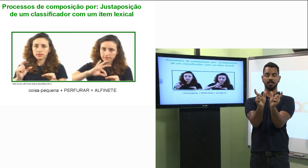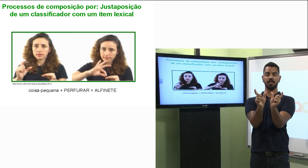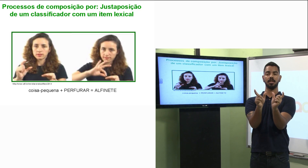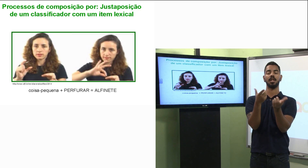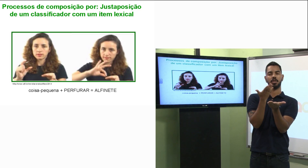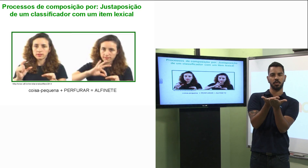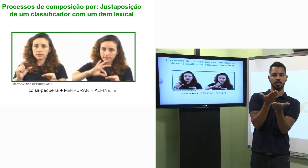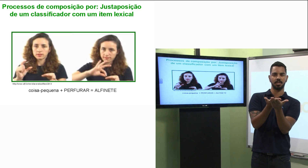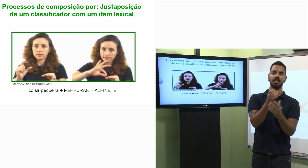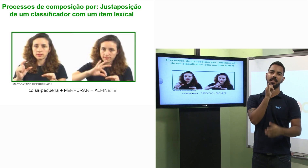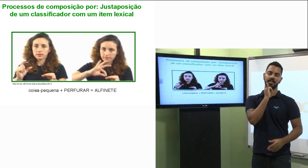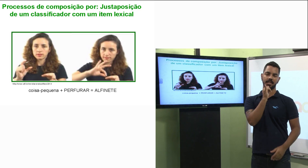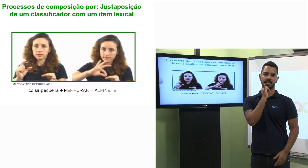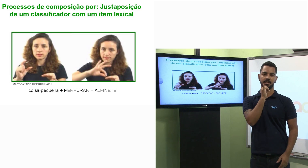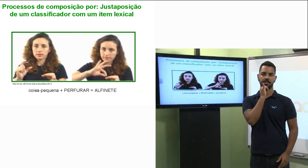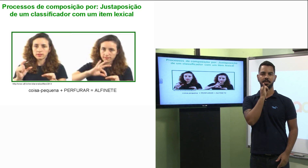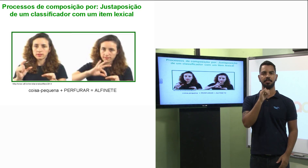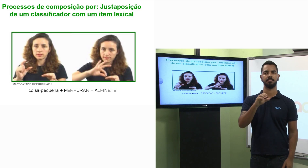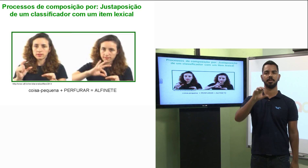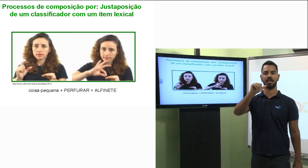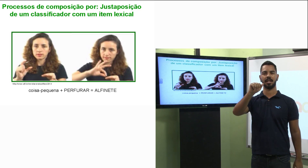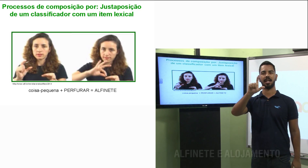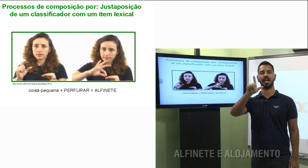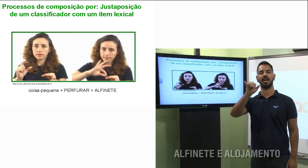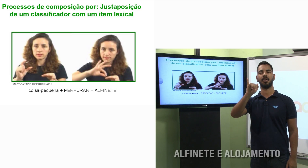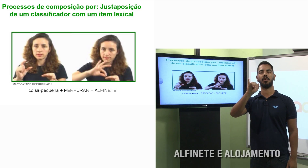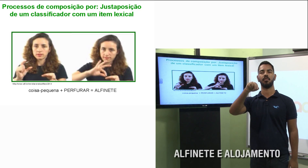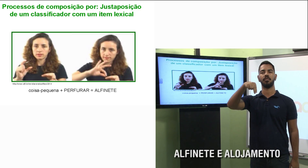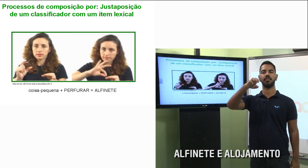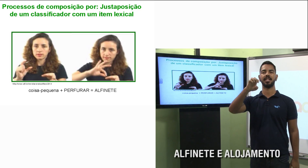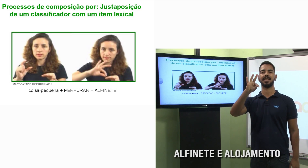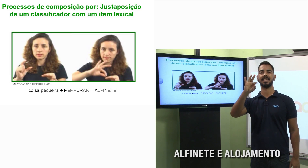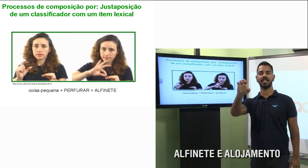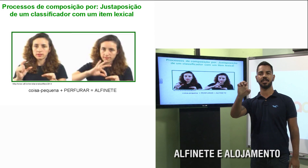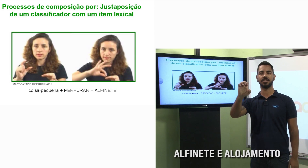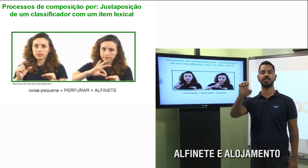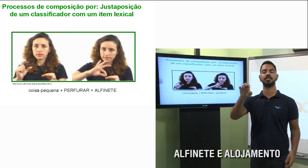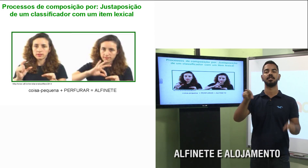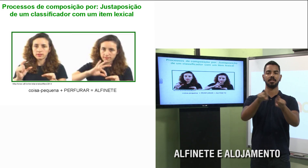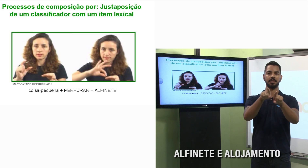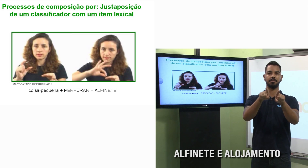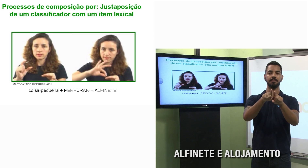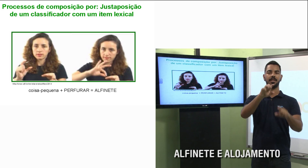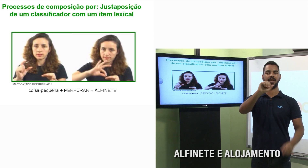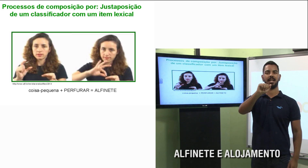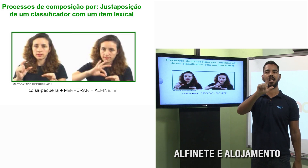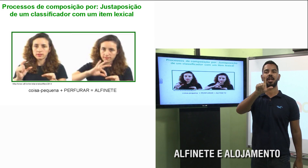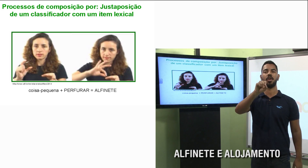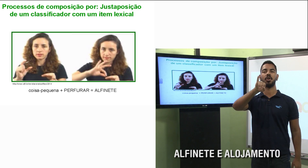encontrados exemplos alfinete e alojamento, dentre vários outros.